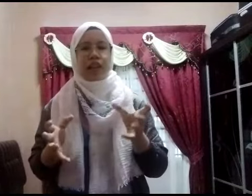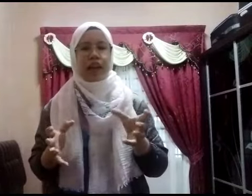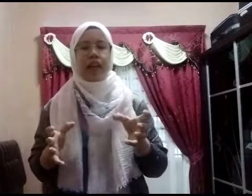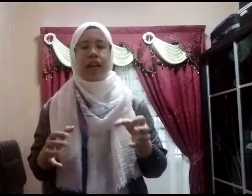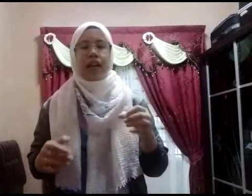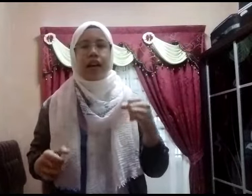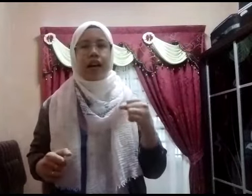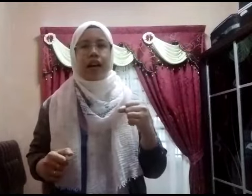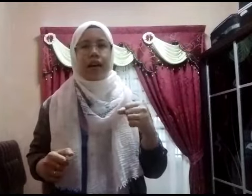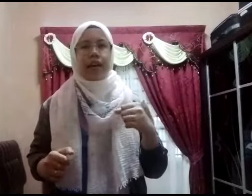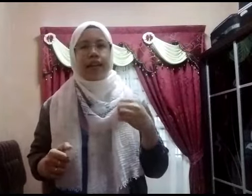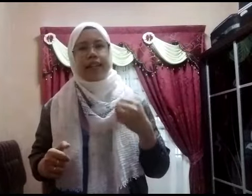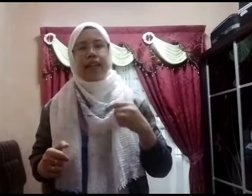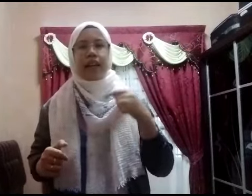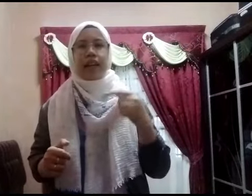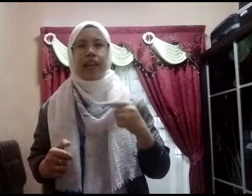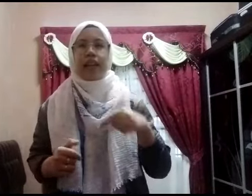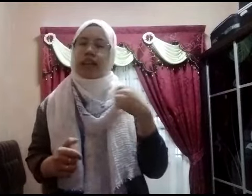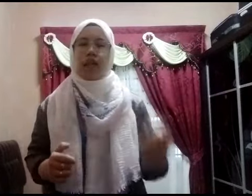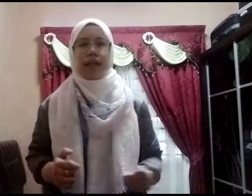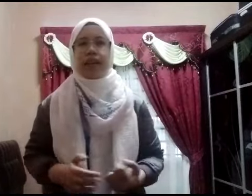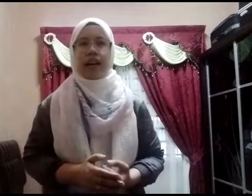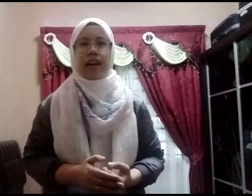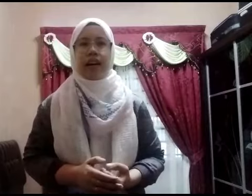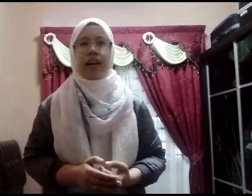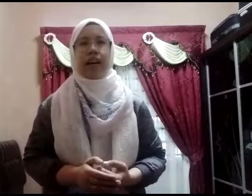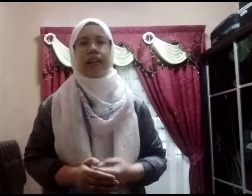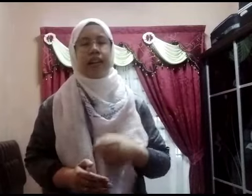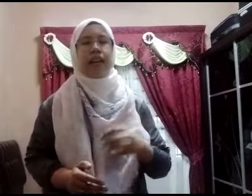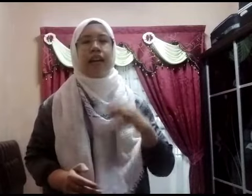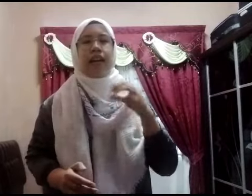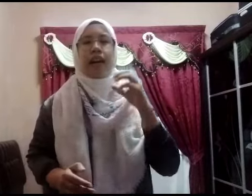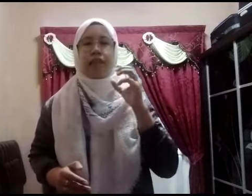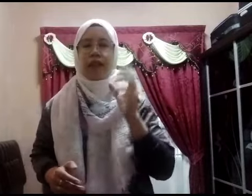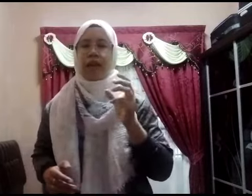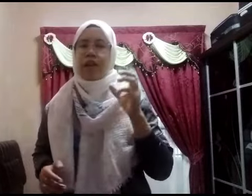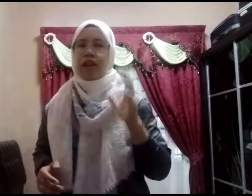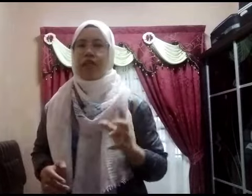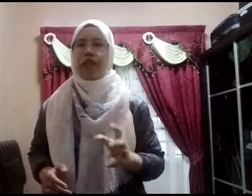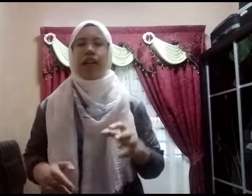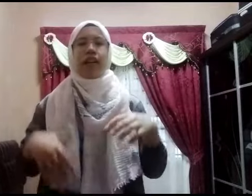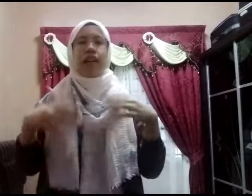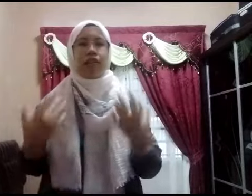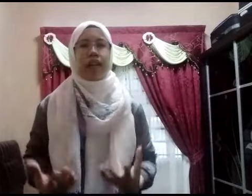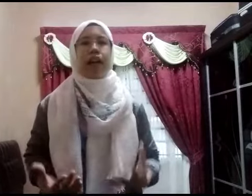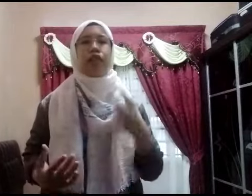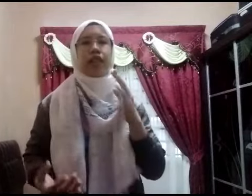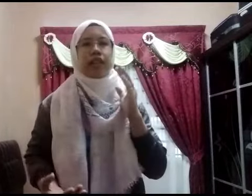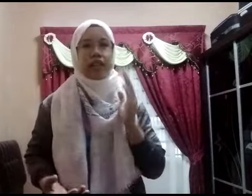kedudukan, nanti dia akan jadi anti-clockwise lah. Jadi Fleming left arrow ni digunakan untuk kita